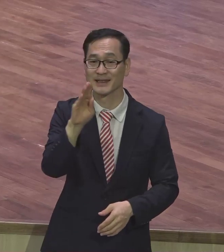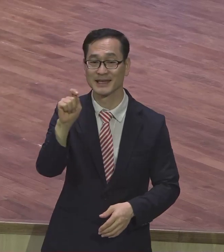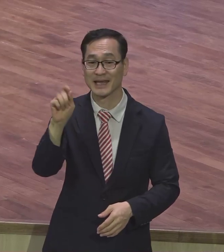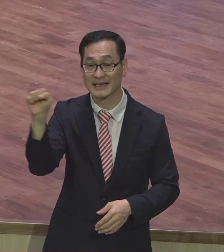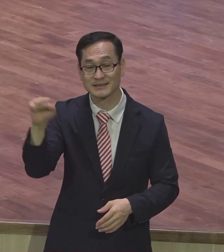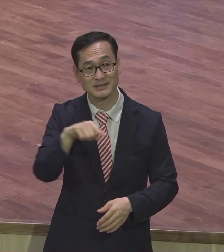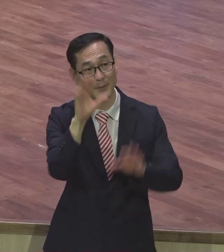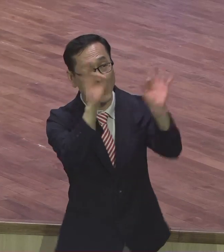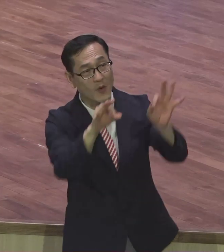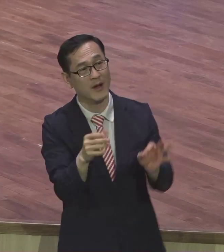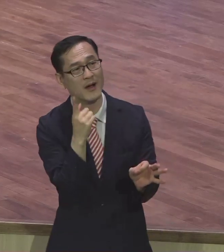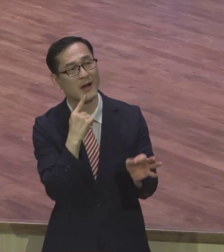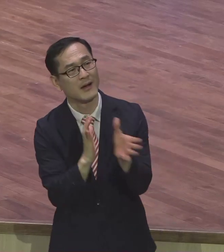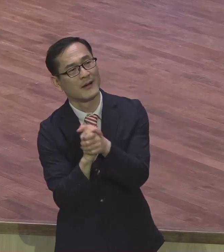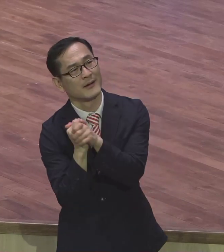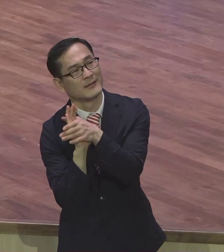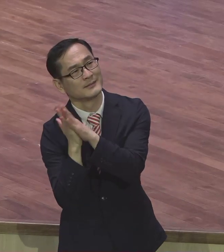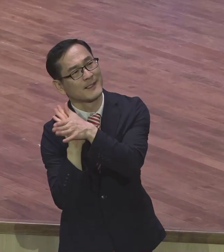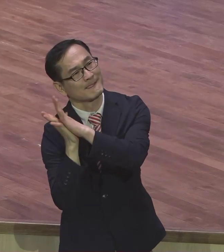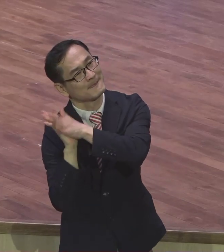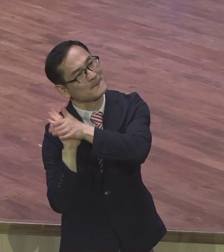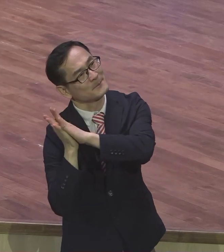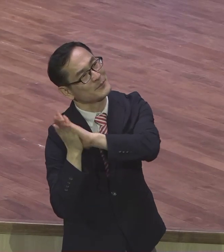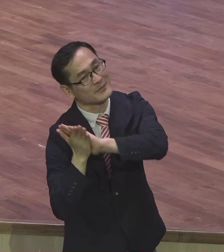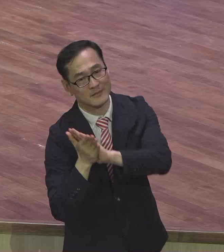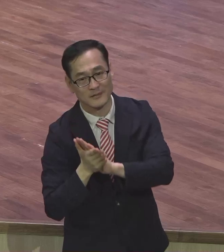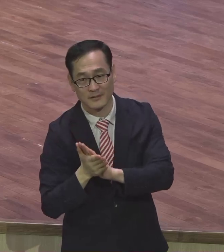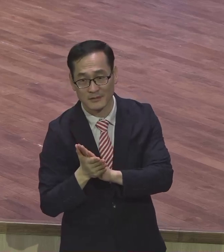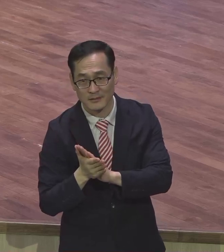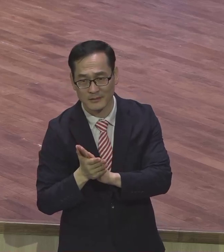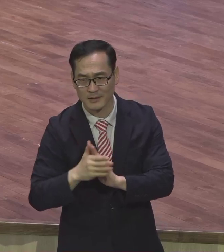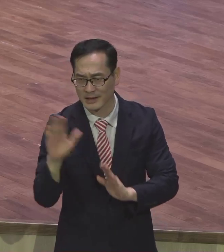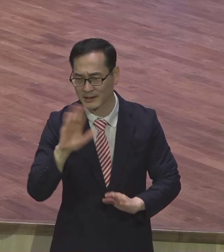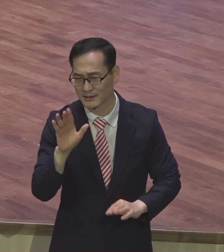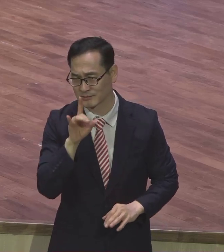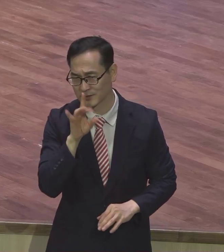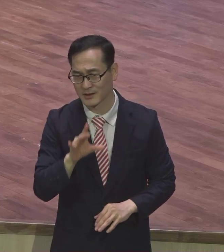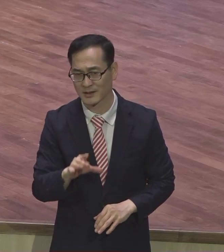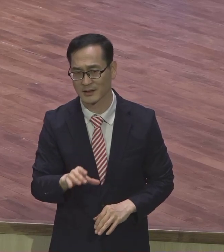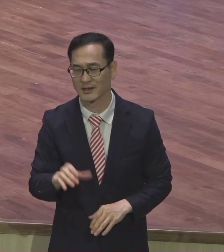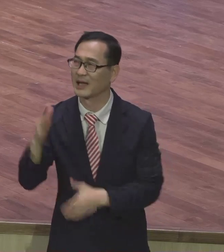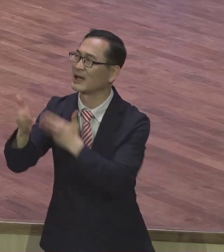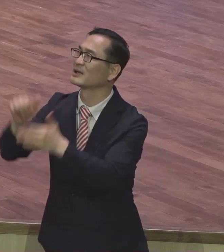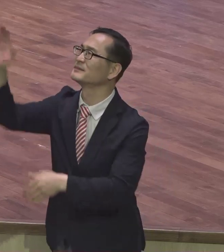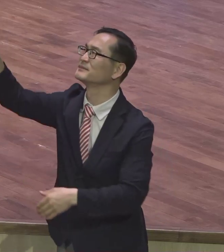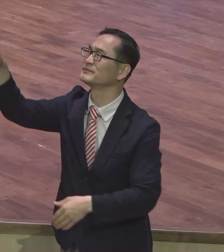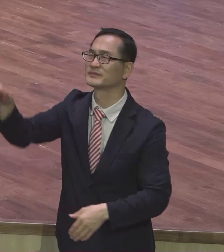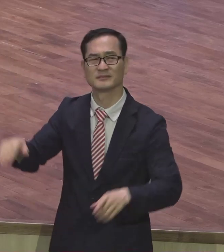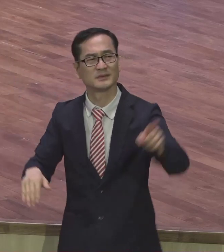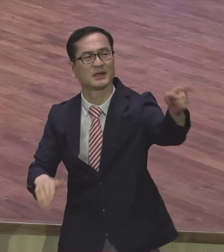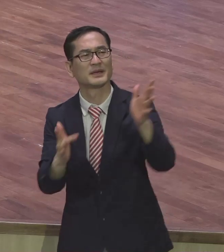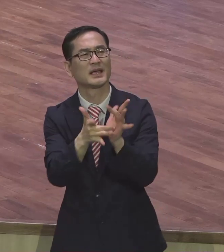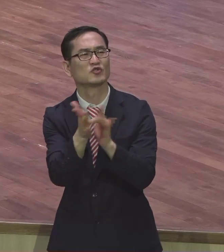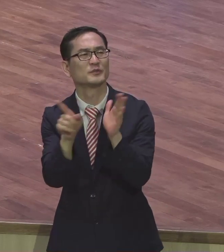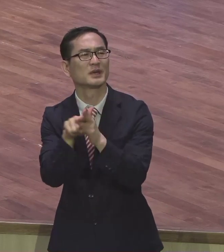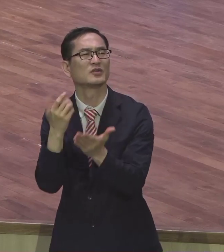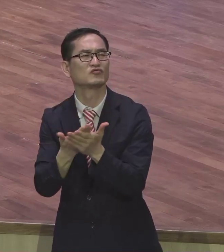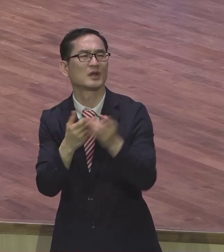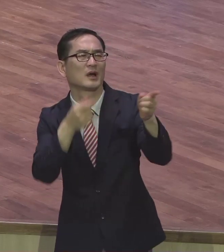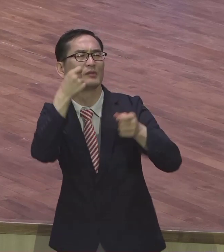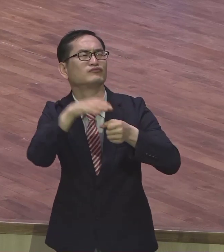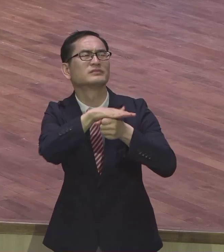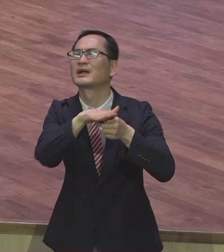부러워해야 돼요 이름 불러가면서 하나님이요 이 친구들 예수 믿게 하죠 없어서